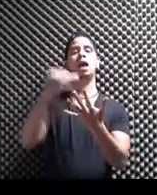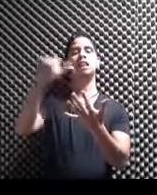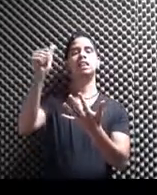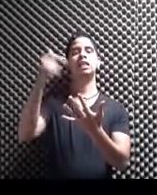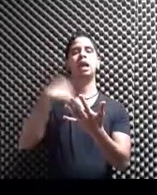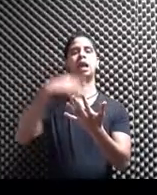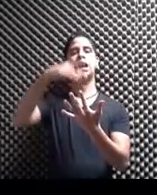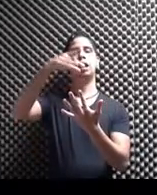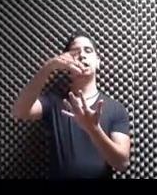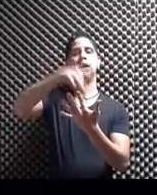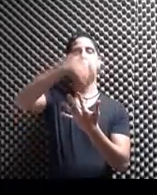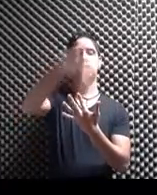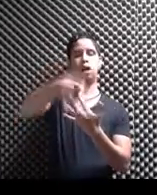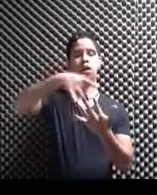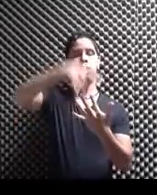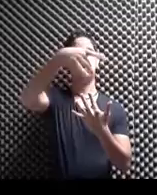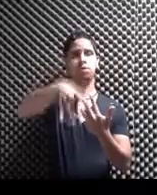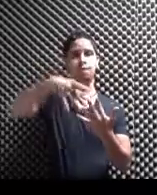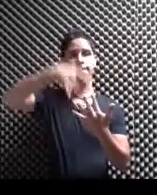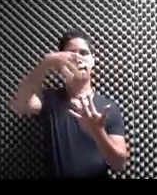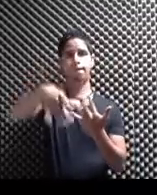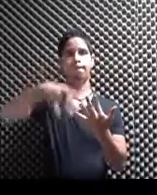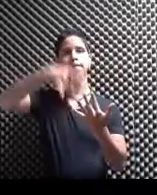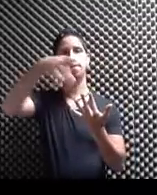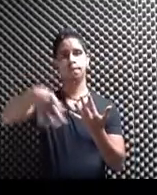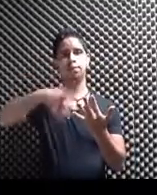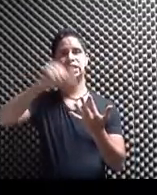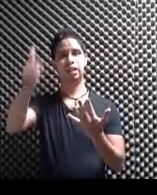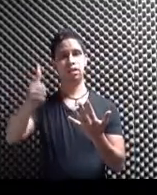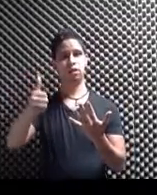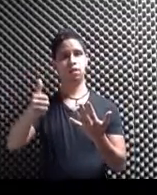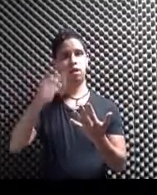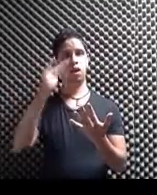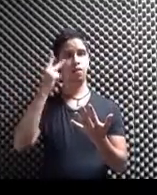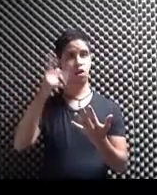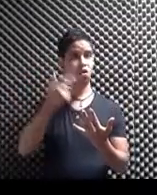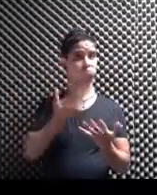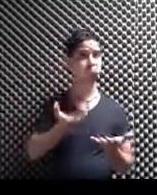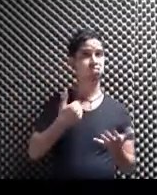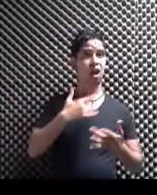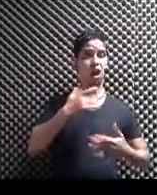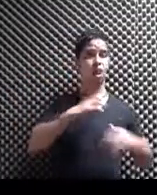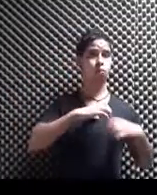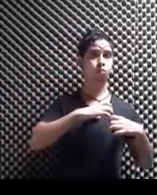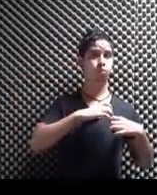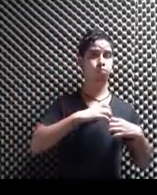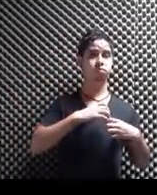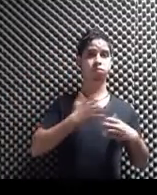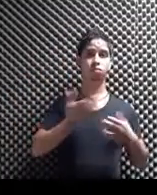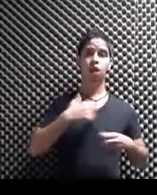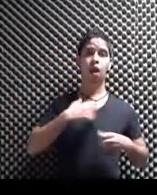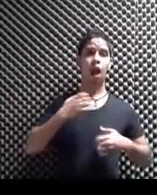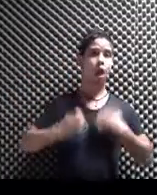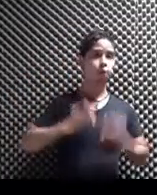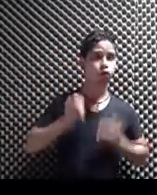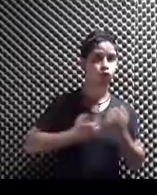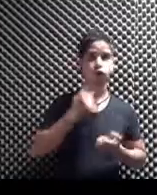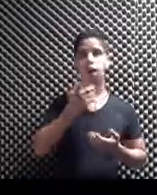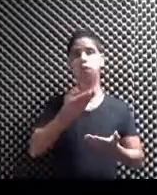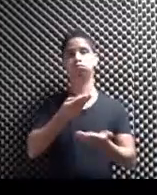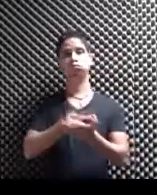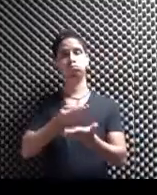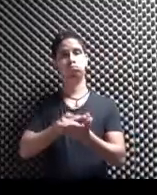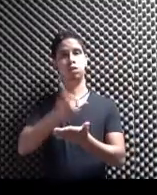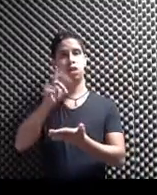presente su pasado su perspectiva estadio mental financiero y emocional ok de allí sabemos